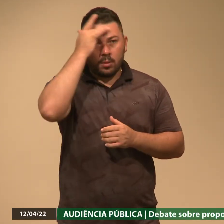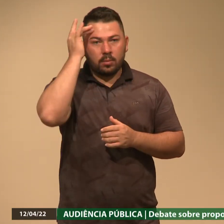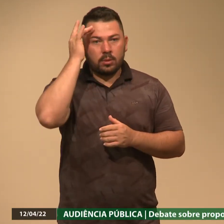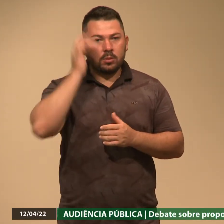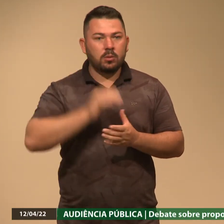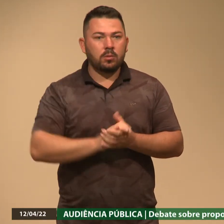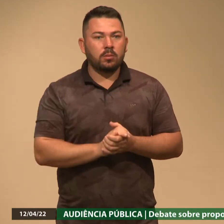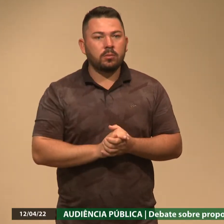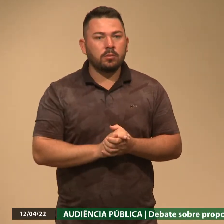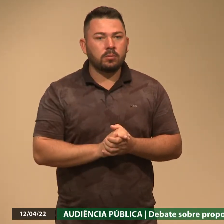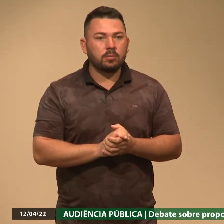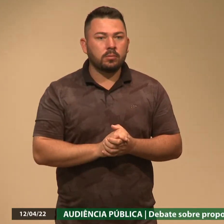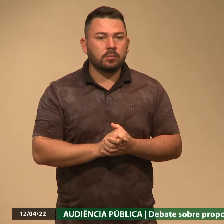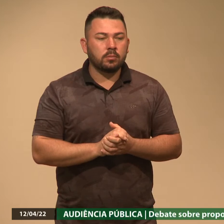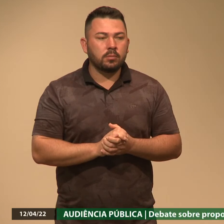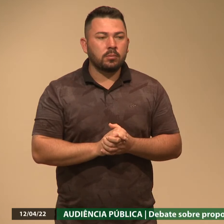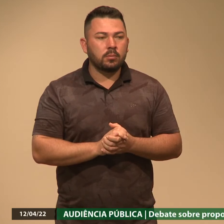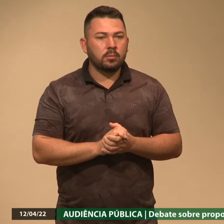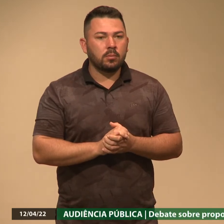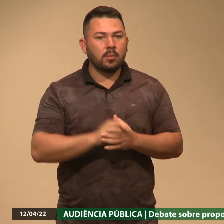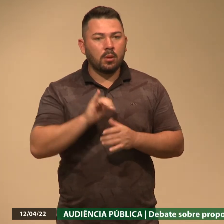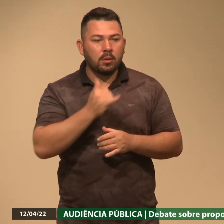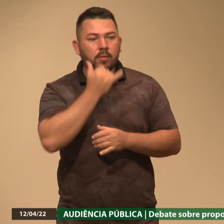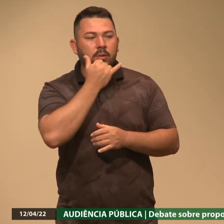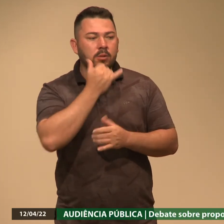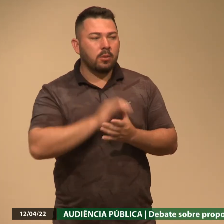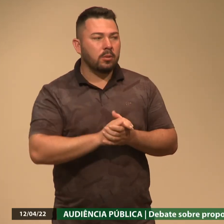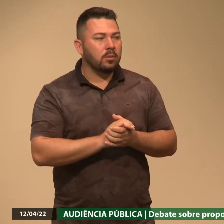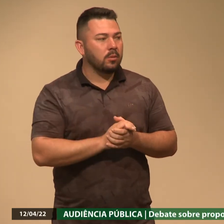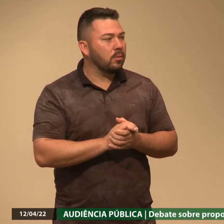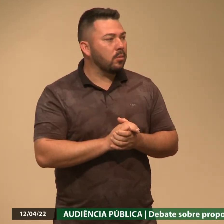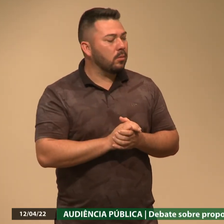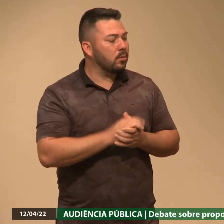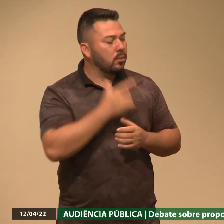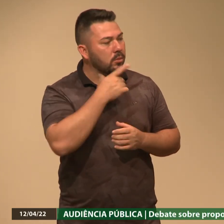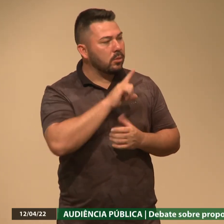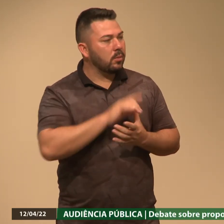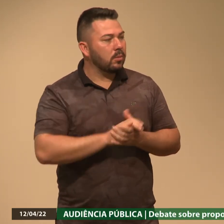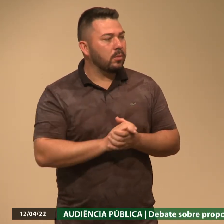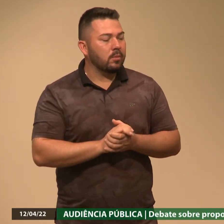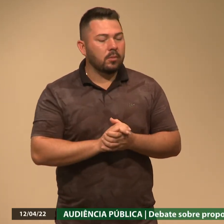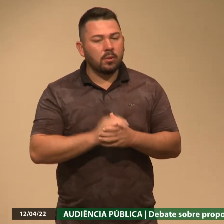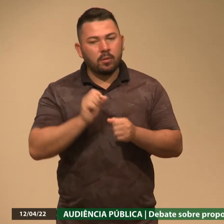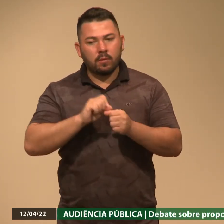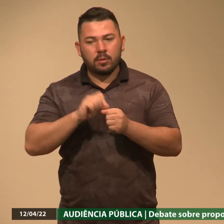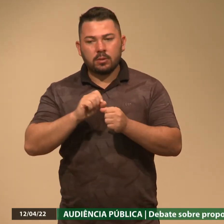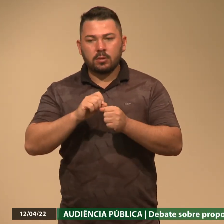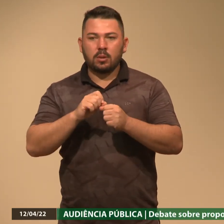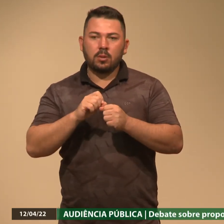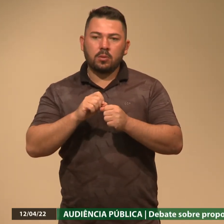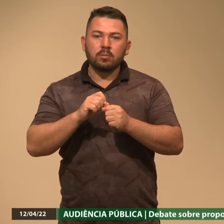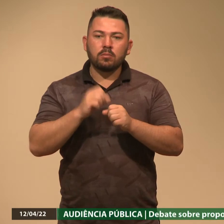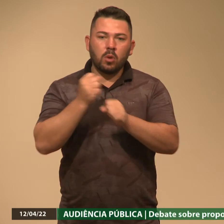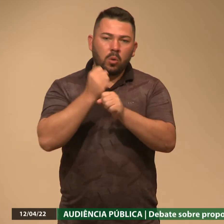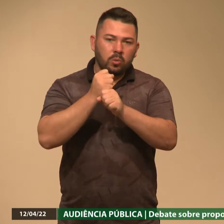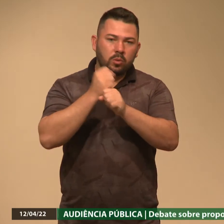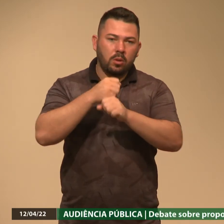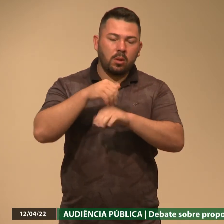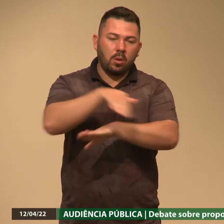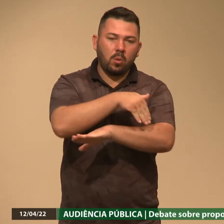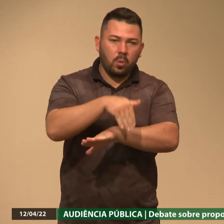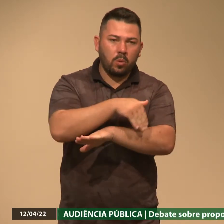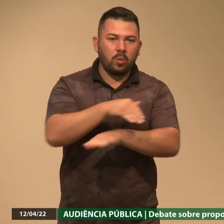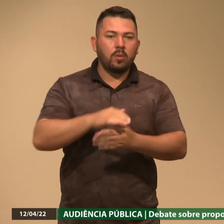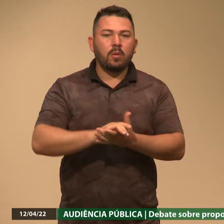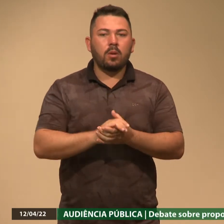Elizete do Mauro Braga que infelizmente eles não puderam estar presentes por conta de obras que estão fazendo na 101 Mas eles gostariam muito